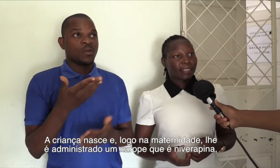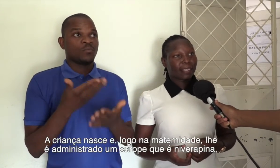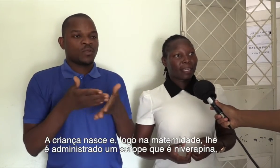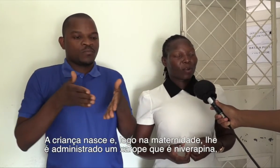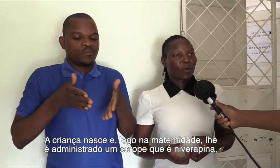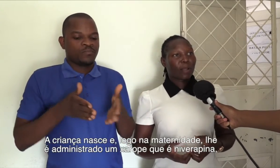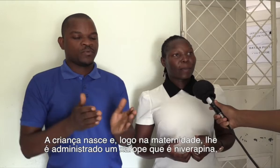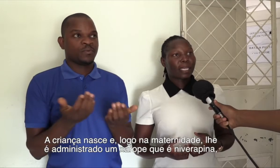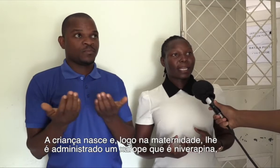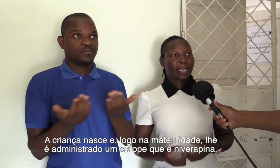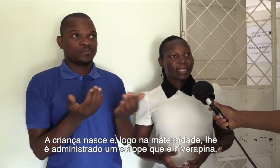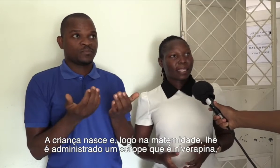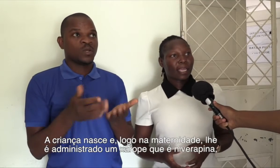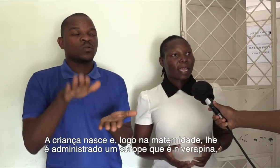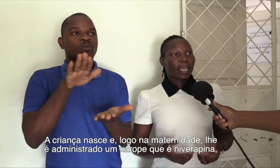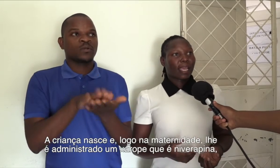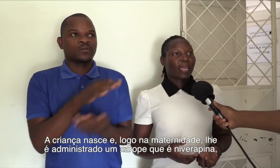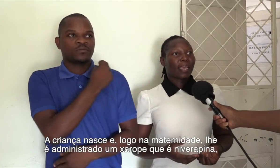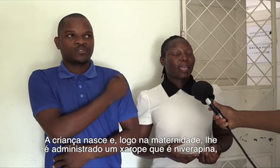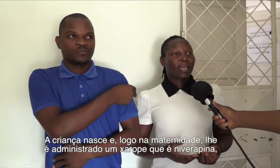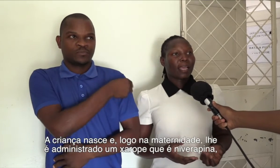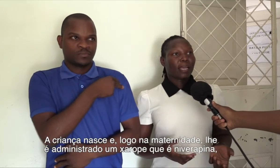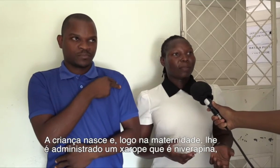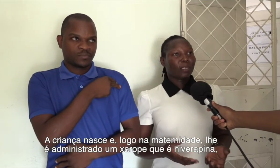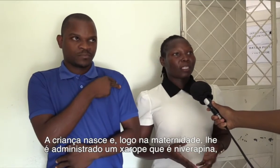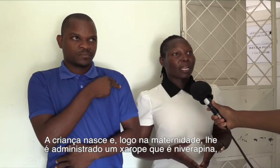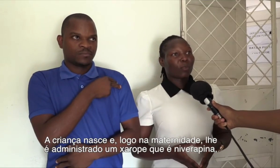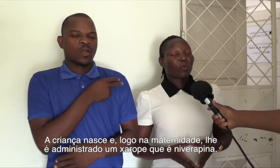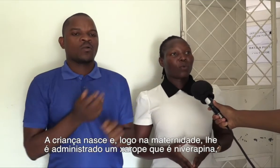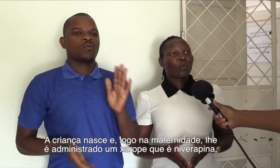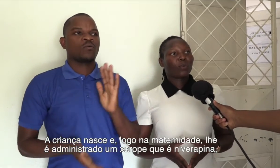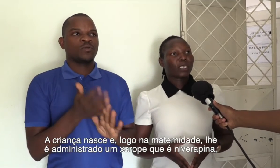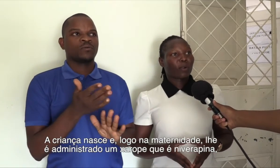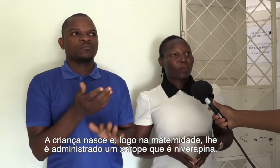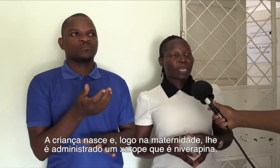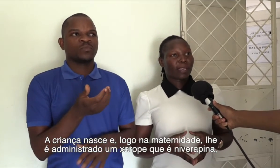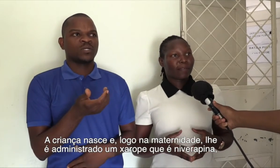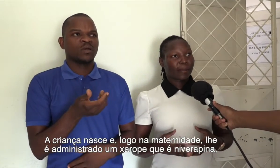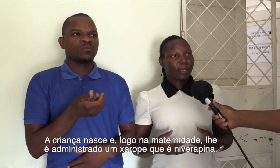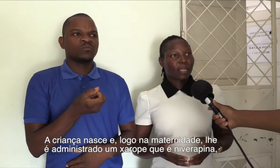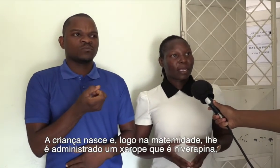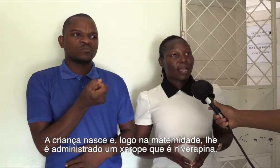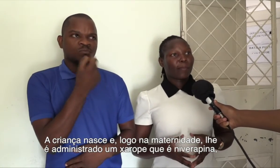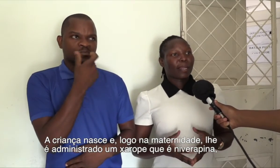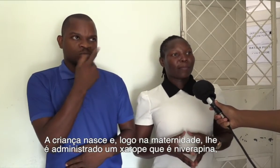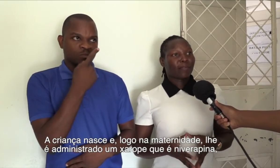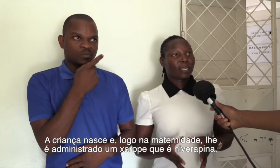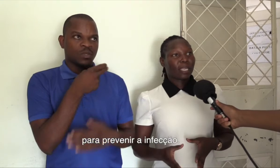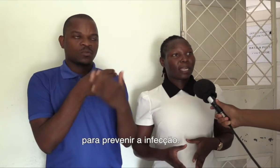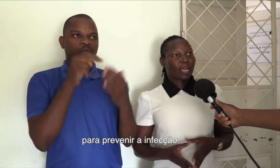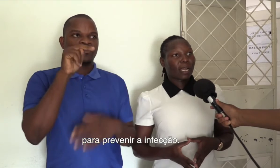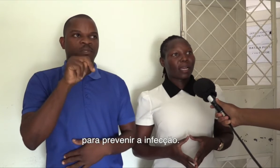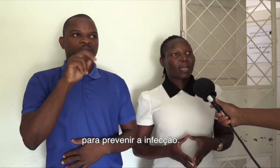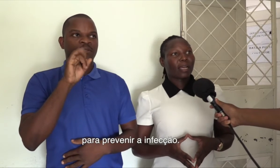nasce, logo na maternidade, é administrado um xarope pequeno verapina para